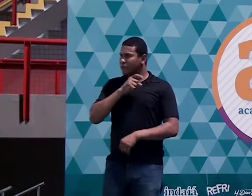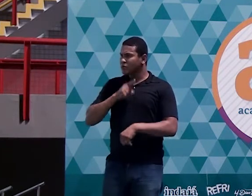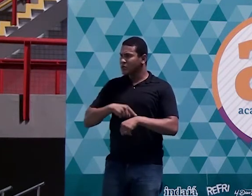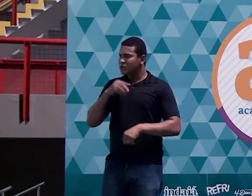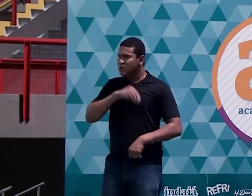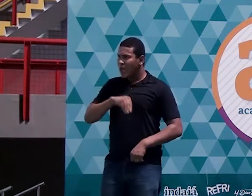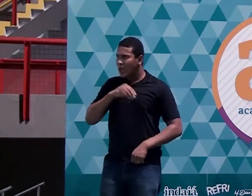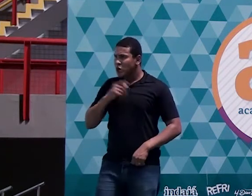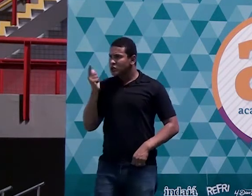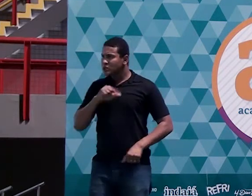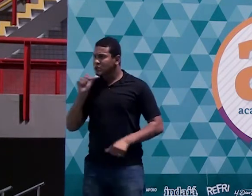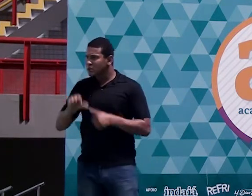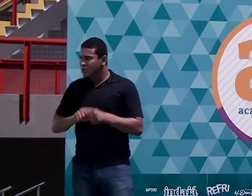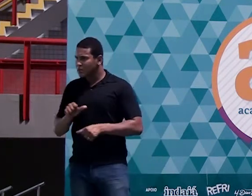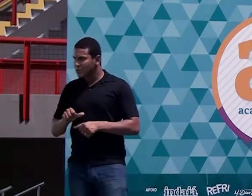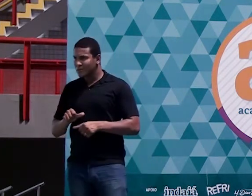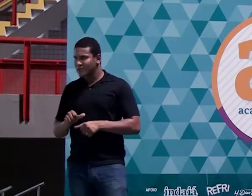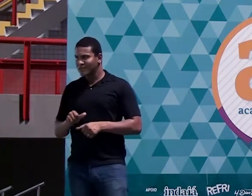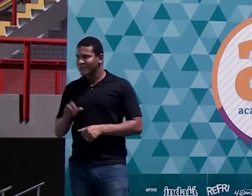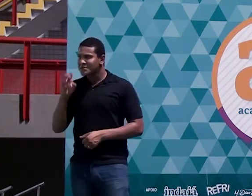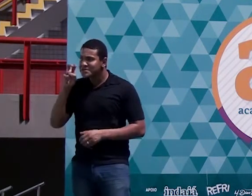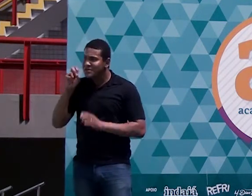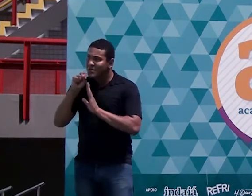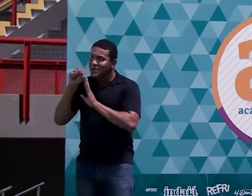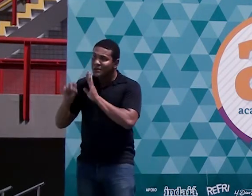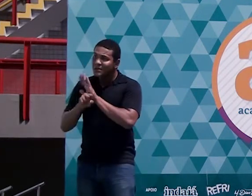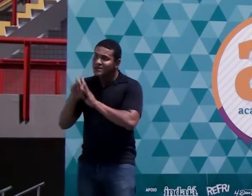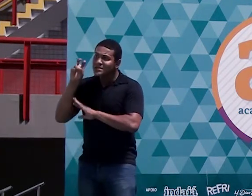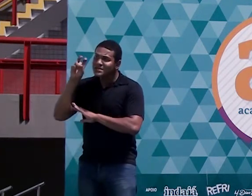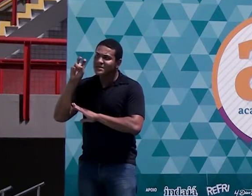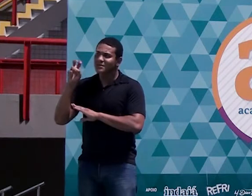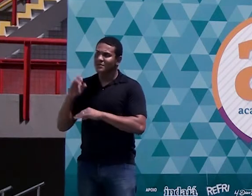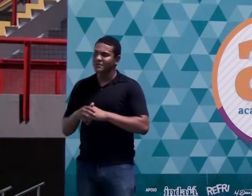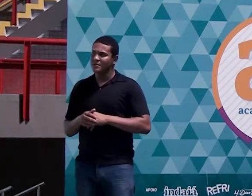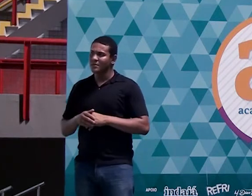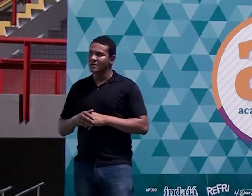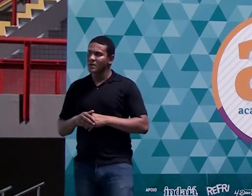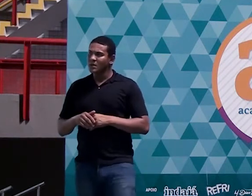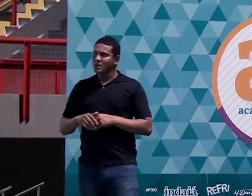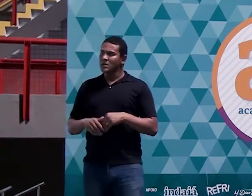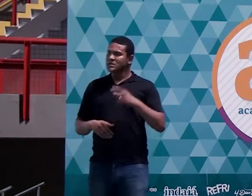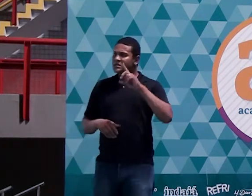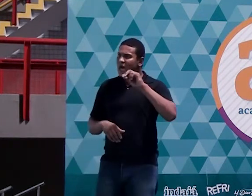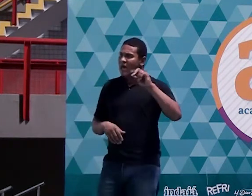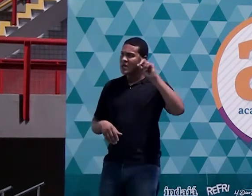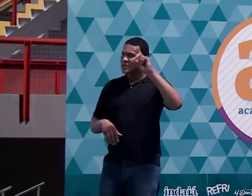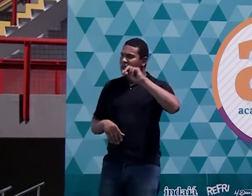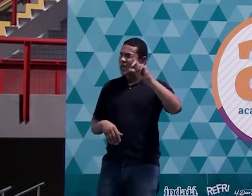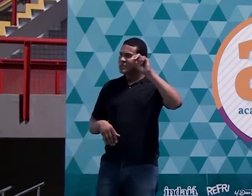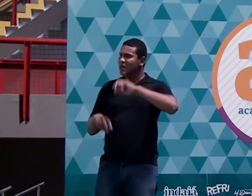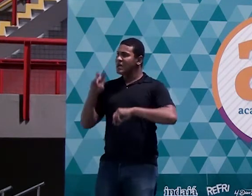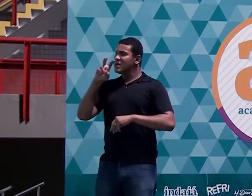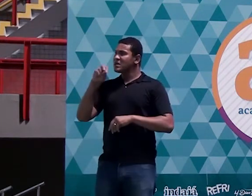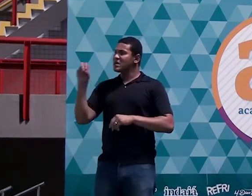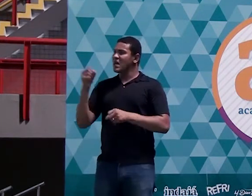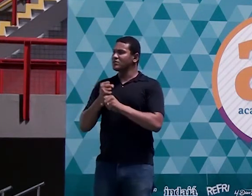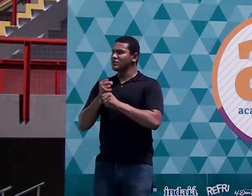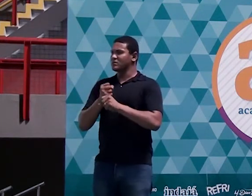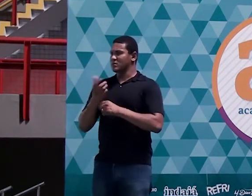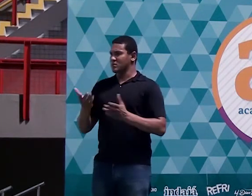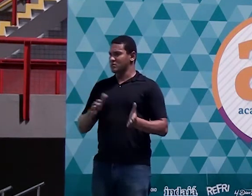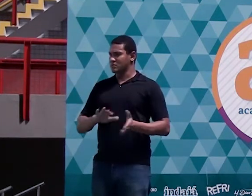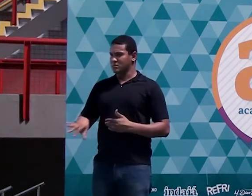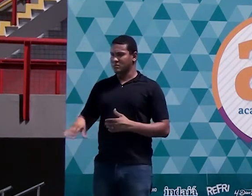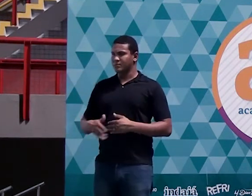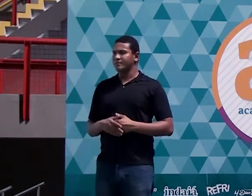assalariado. Amores, levou 5 séculos para isso acontecer. A ampliação de novos mercados e